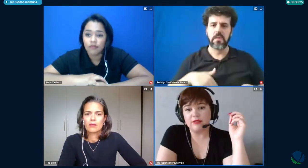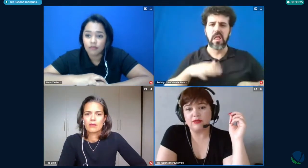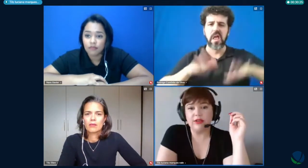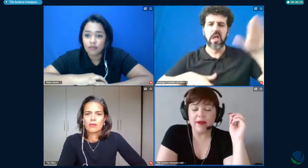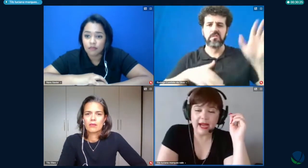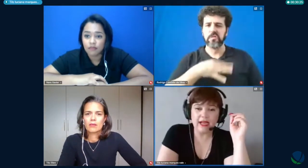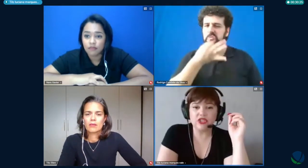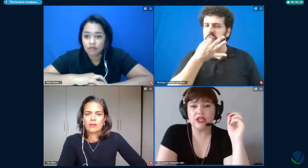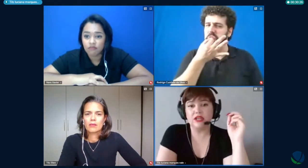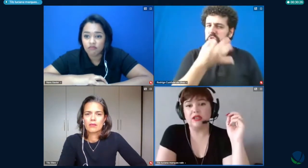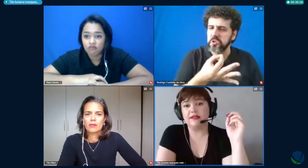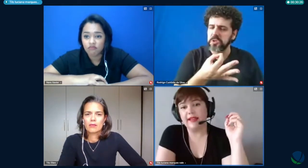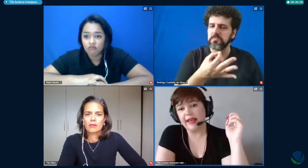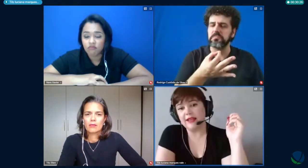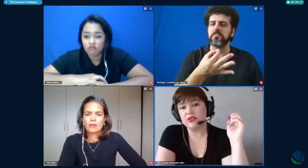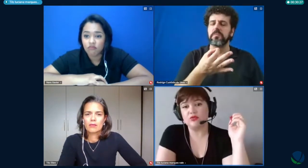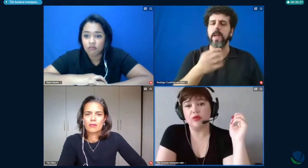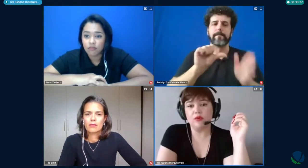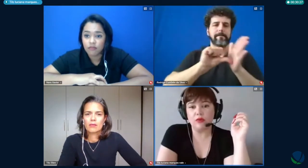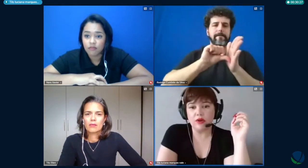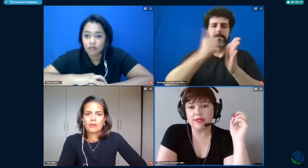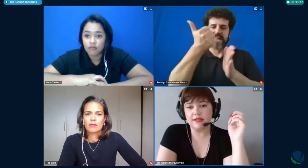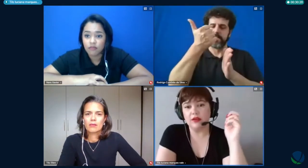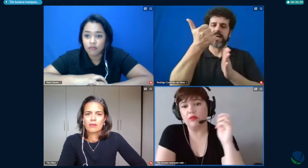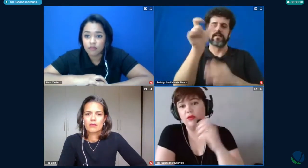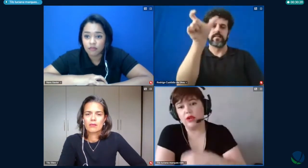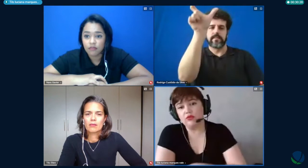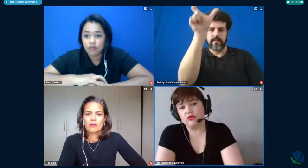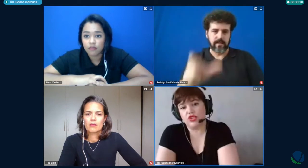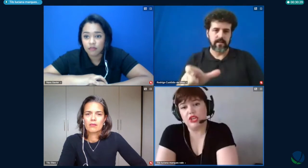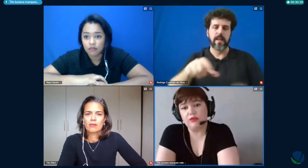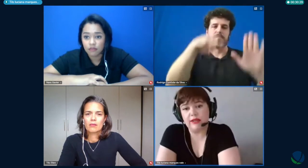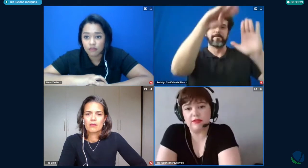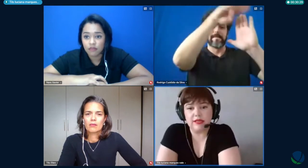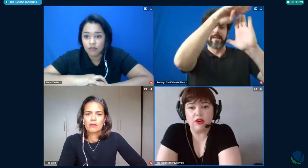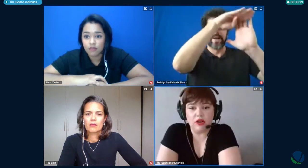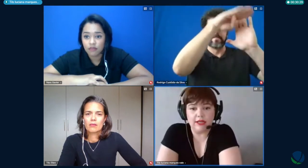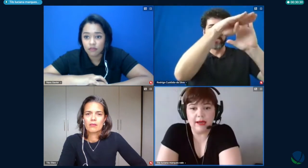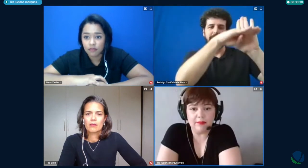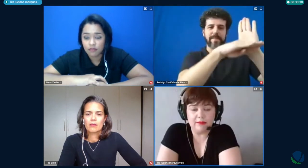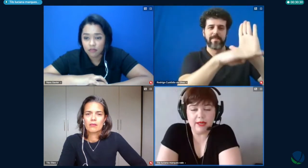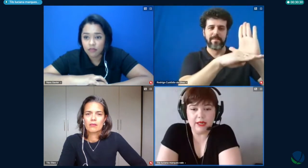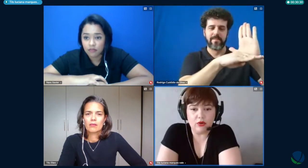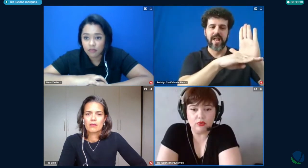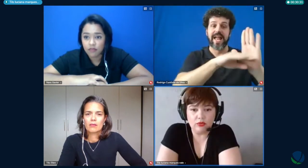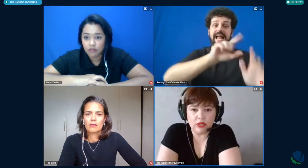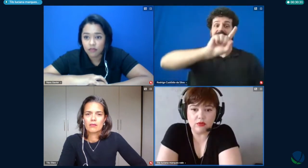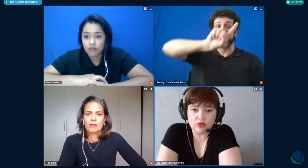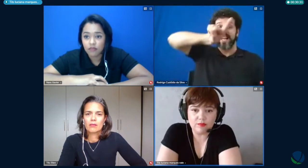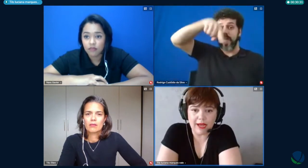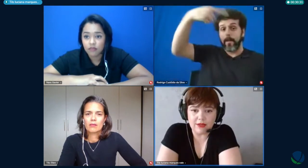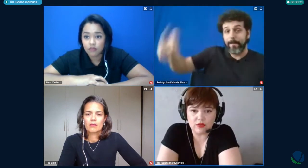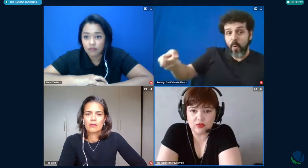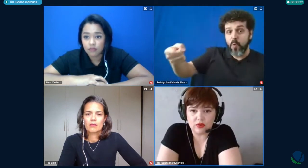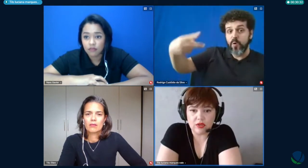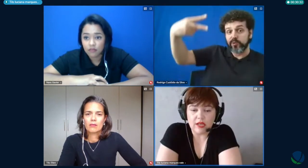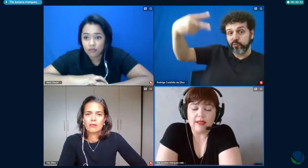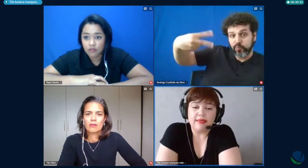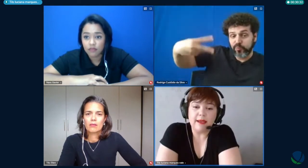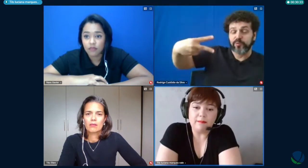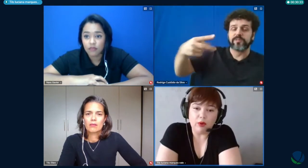a questão da imagem, texto, alguma coisa. Então, o que eu sugiro é que você coloque na primeira coluna os